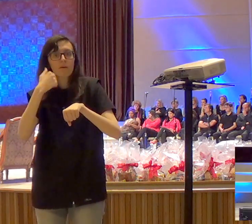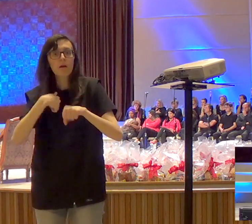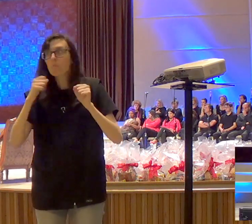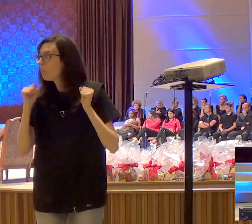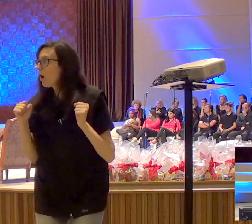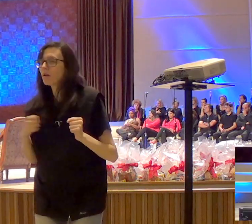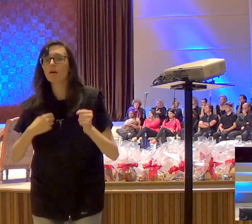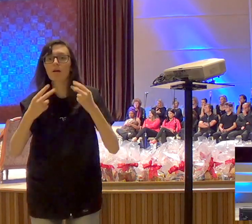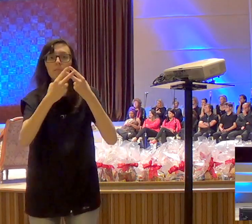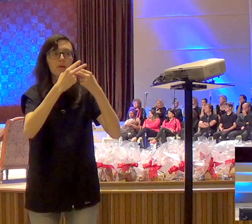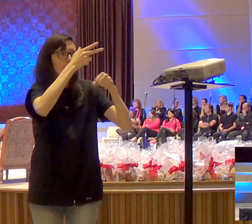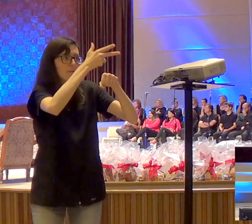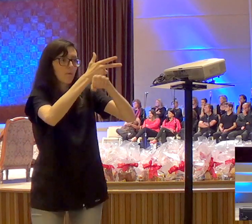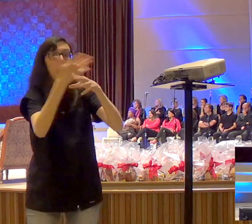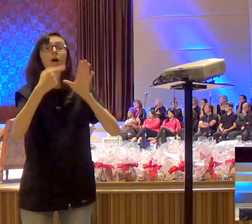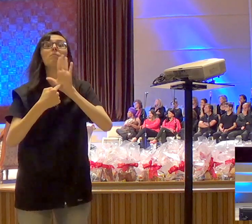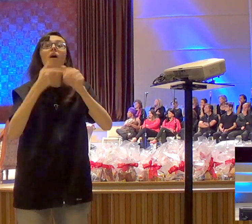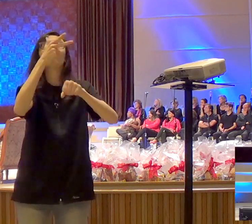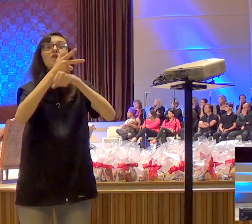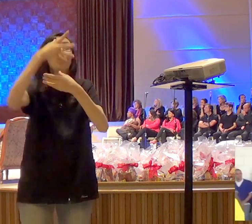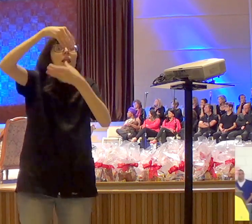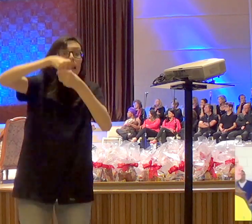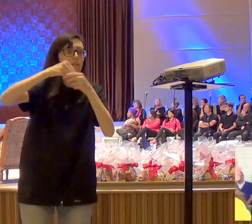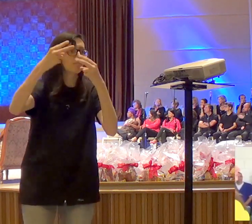show this little video. A gente queria ver o vídeo agora.